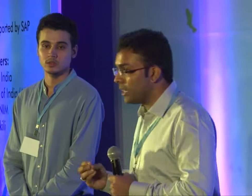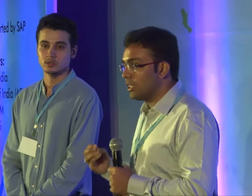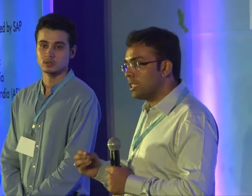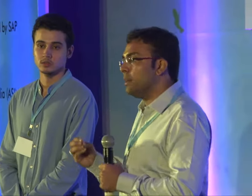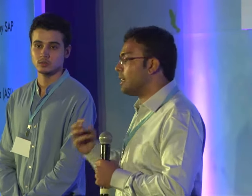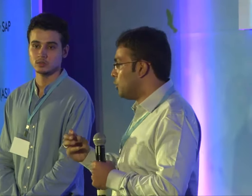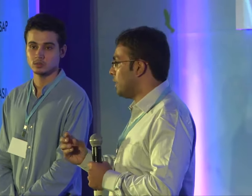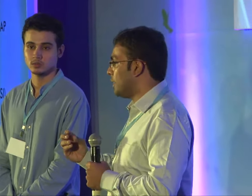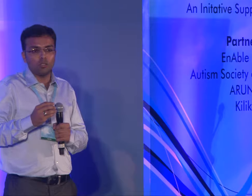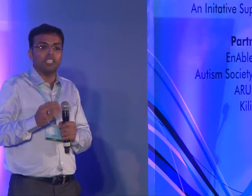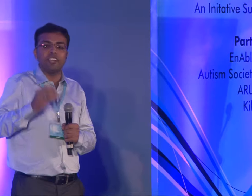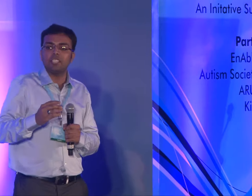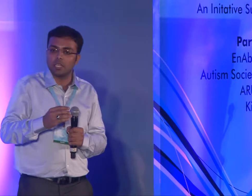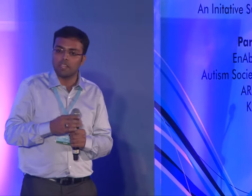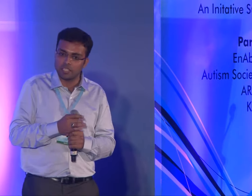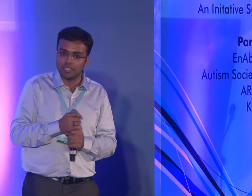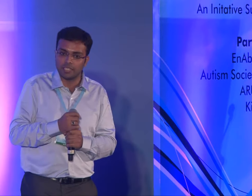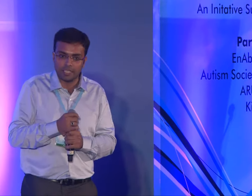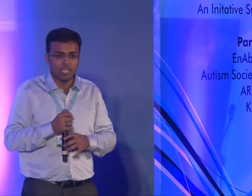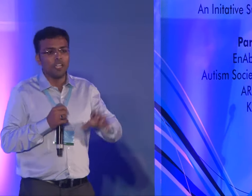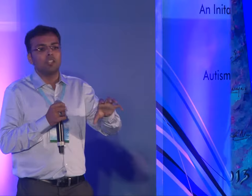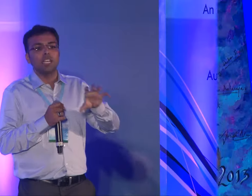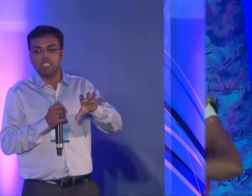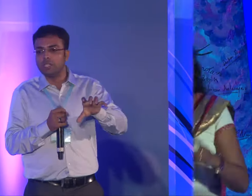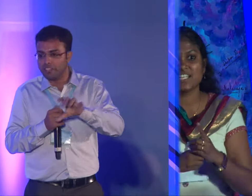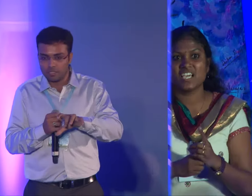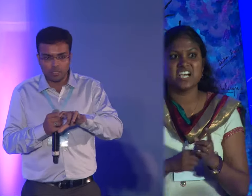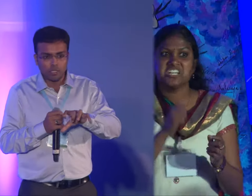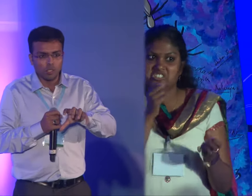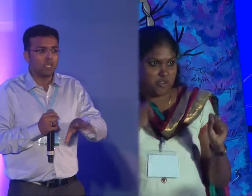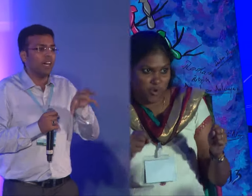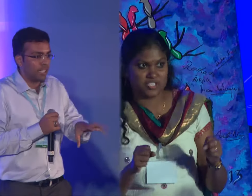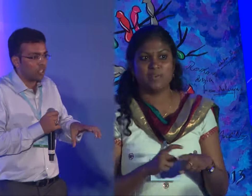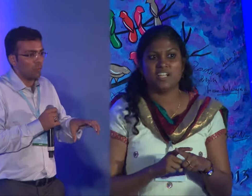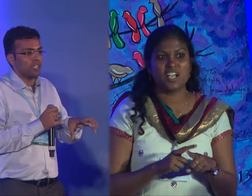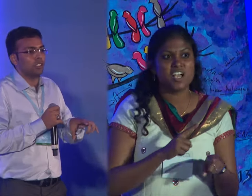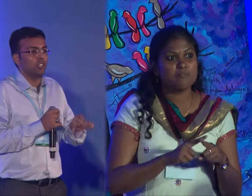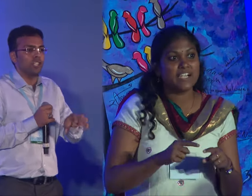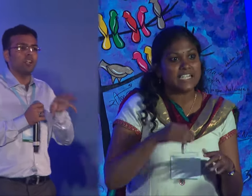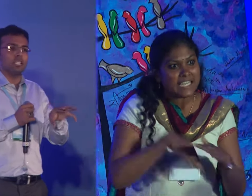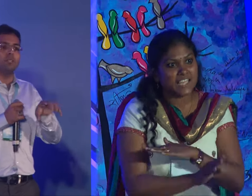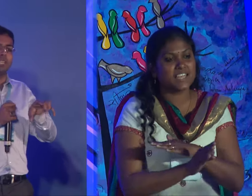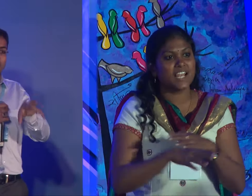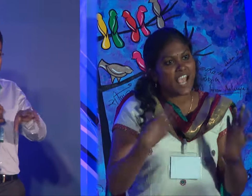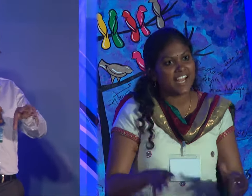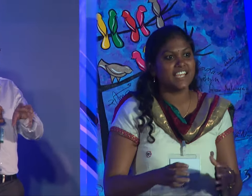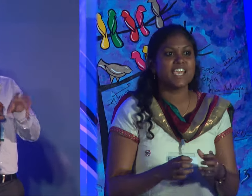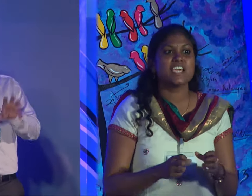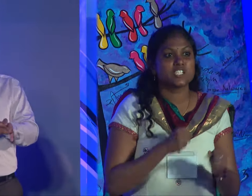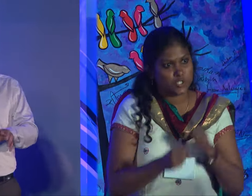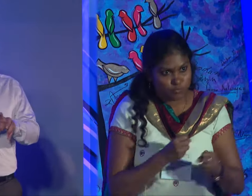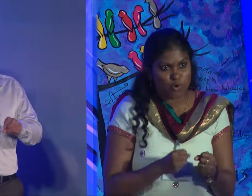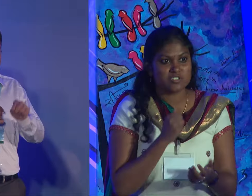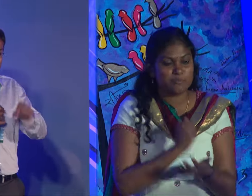जिनमें डिसेबल्ड कम्युनिटी को सिर्फ एक ही जगह मेंशन किया गया है, नॉट एलिजिबल इवेंट्स। उनकी हर एक कंपटीशन को उन्होंने नॉट एलिजिबल इवेंट्स के